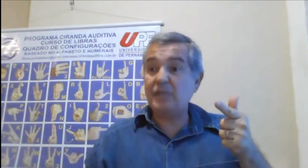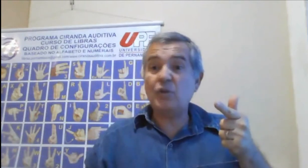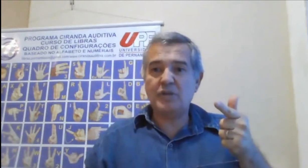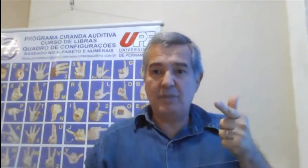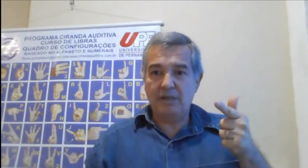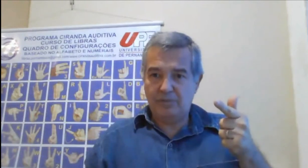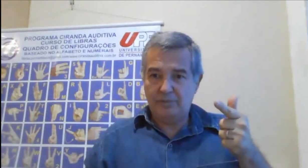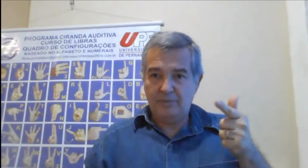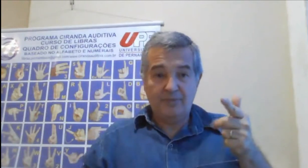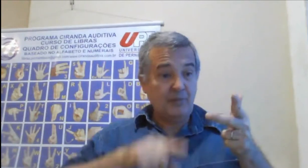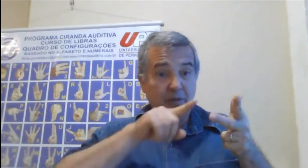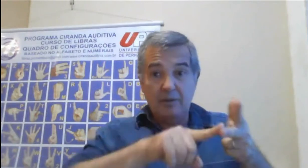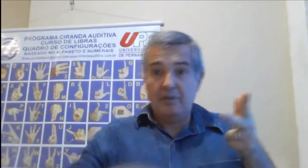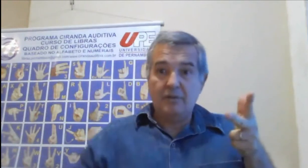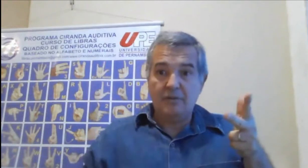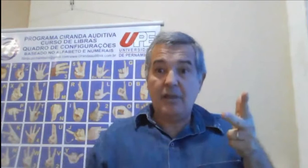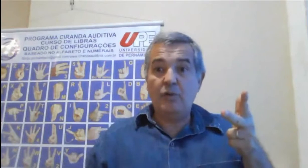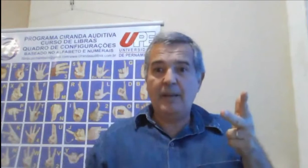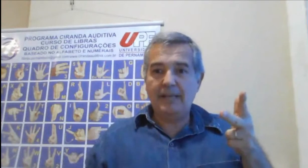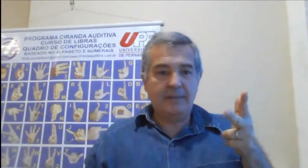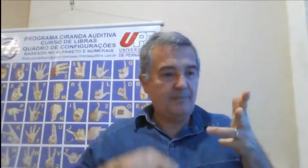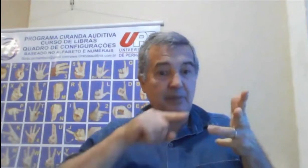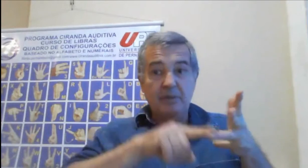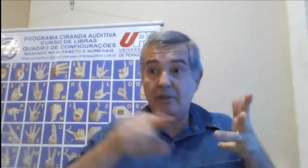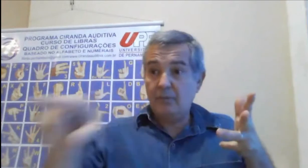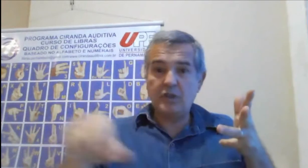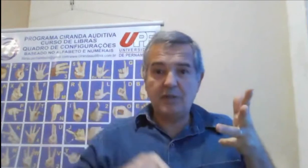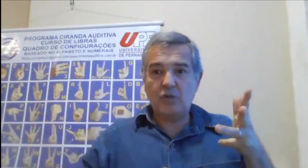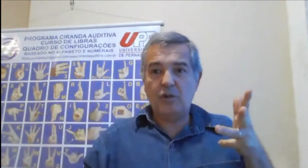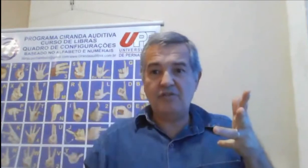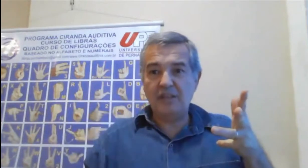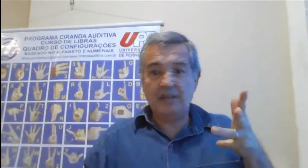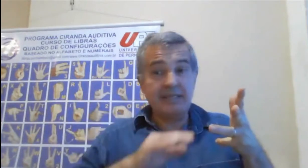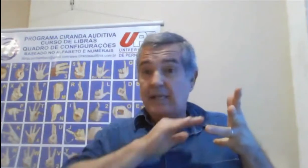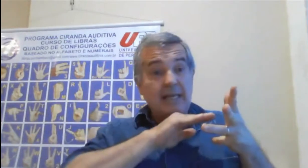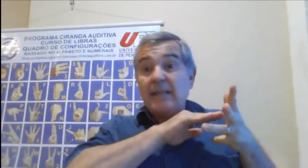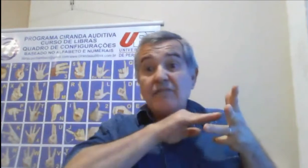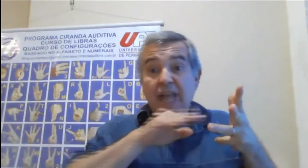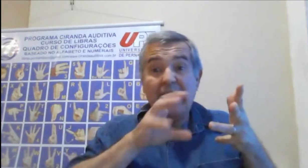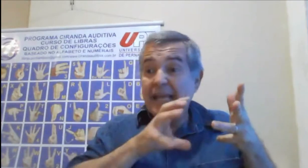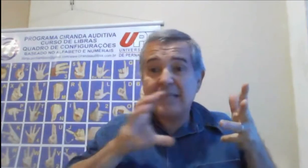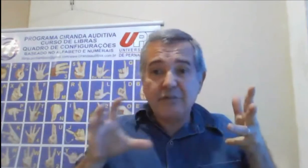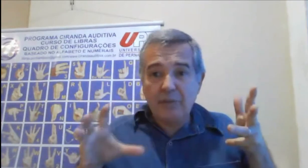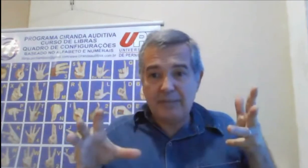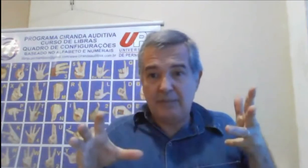alteração de cruzamento. Tem lombada. Próxima escola ou vila. Quer dizer, é essa a